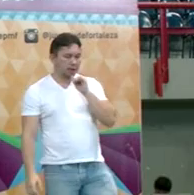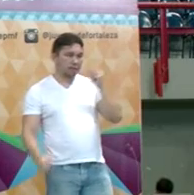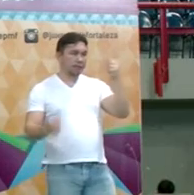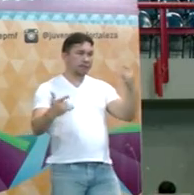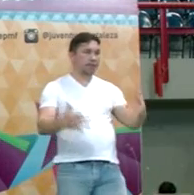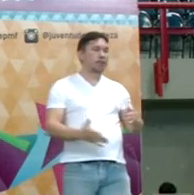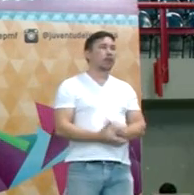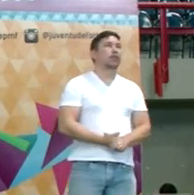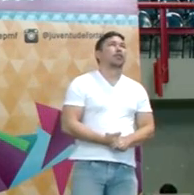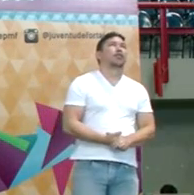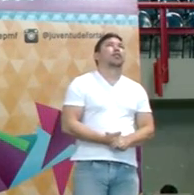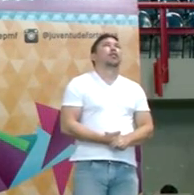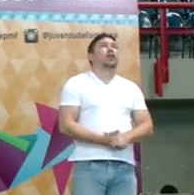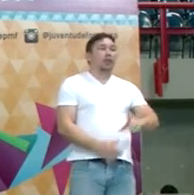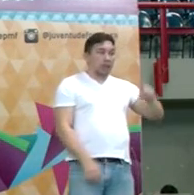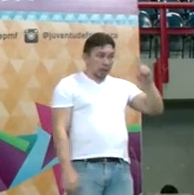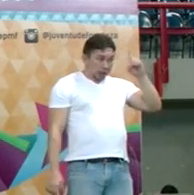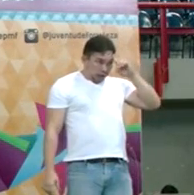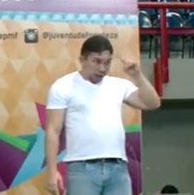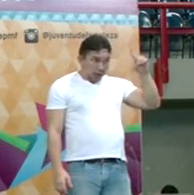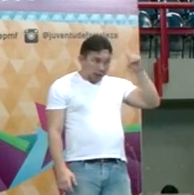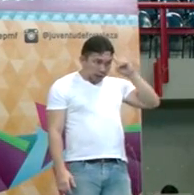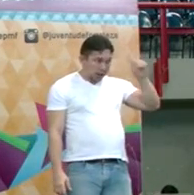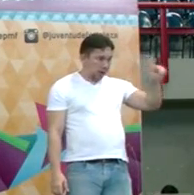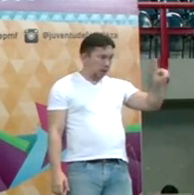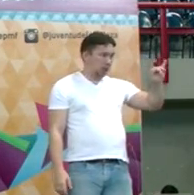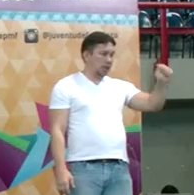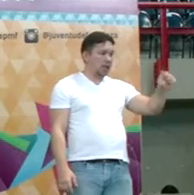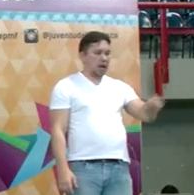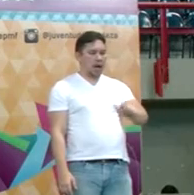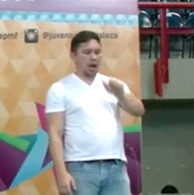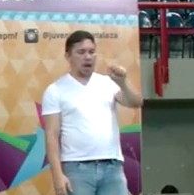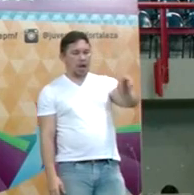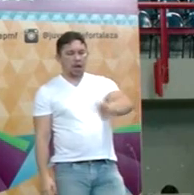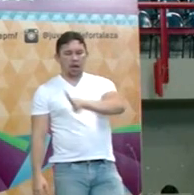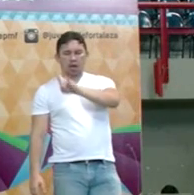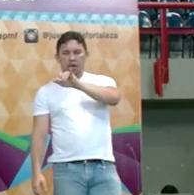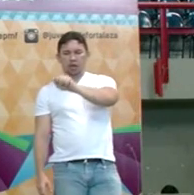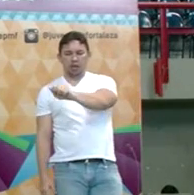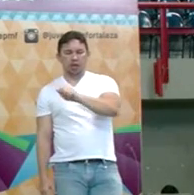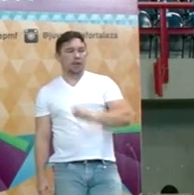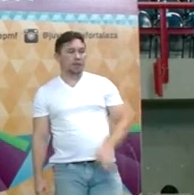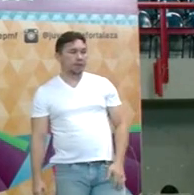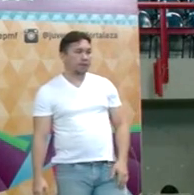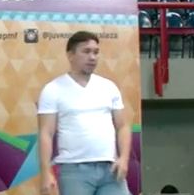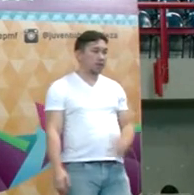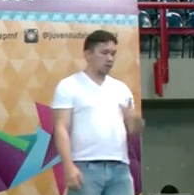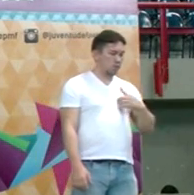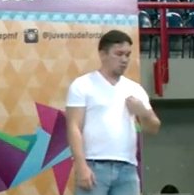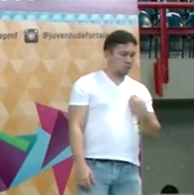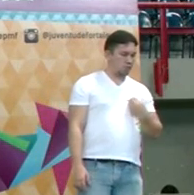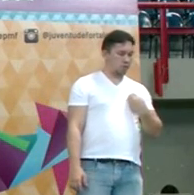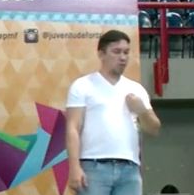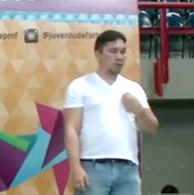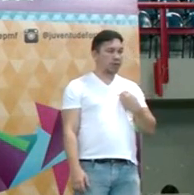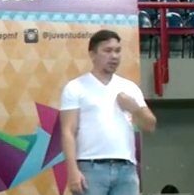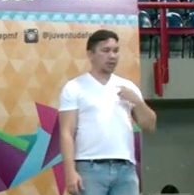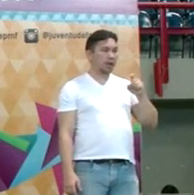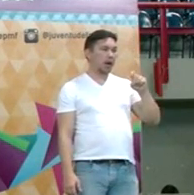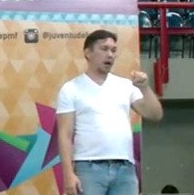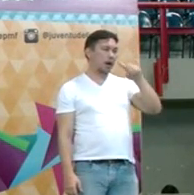exemplo, dia a dia, quando tinha o hífen, ele significava,